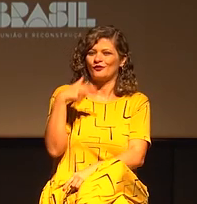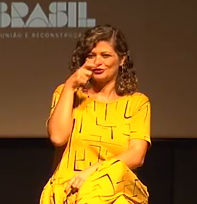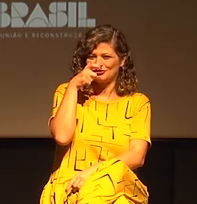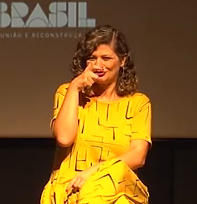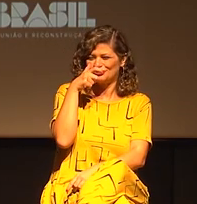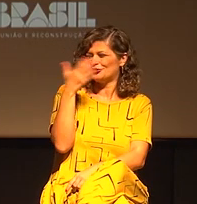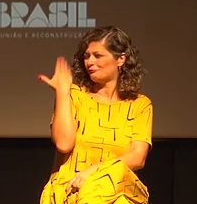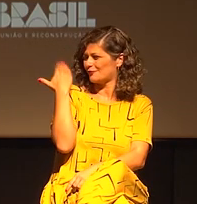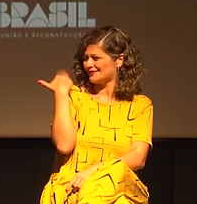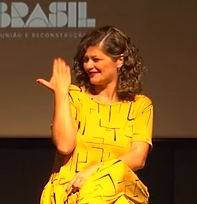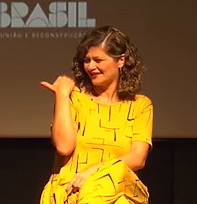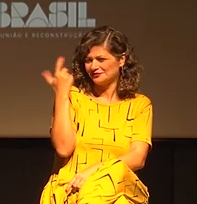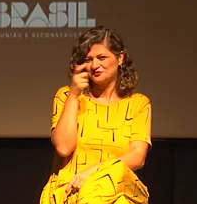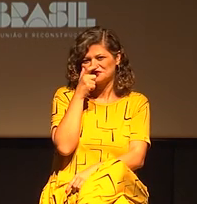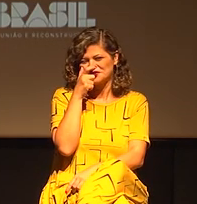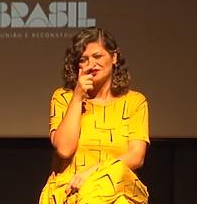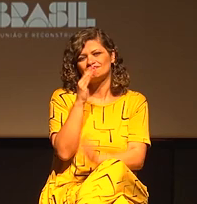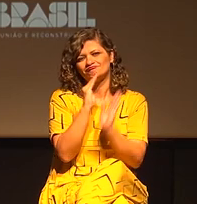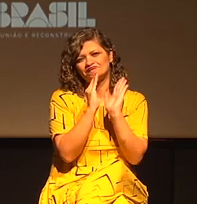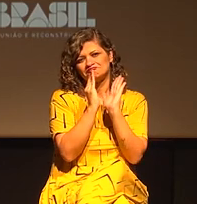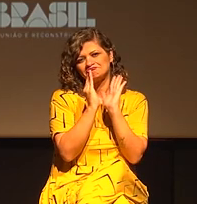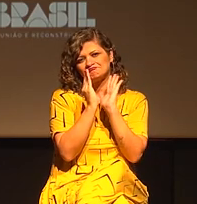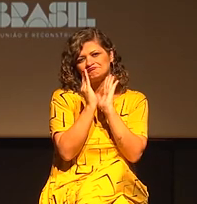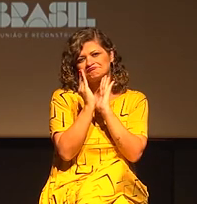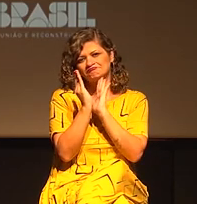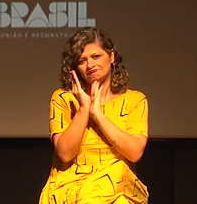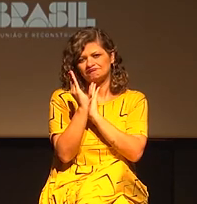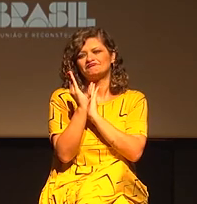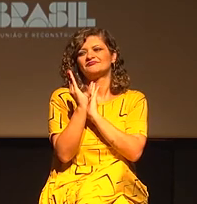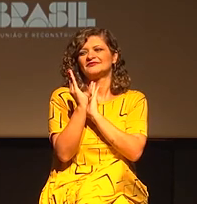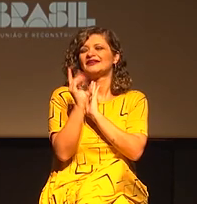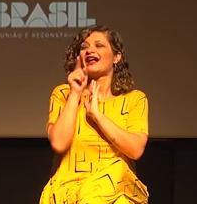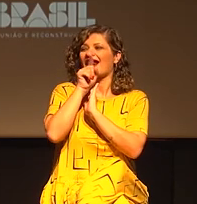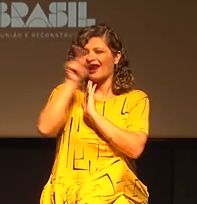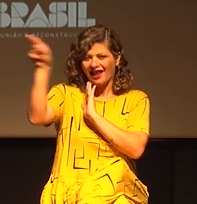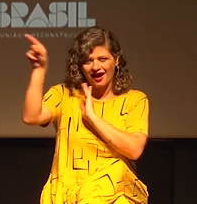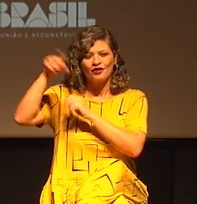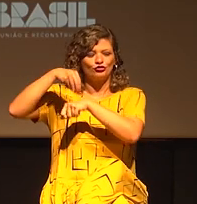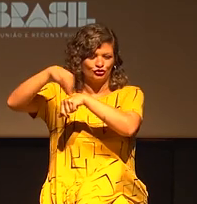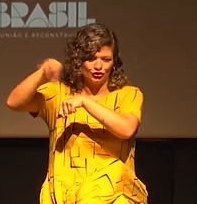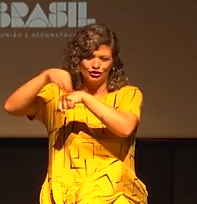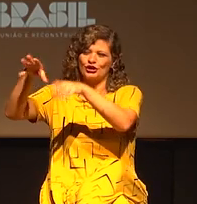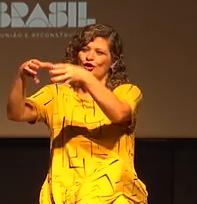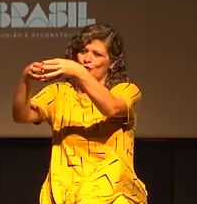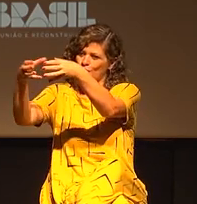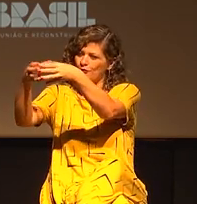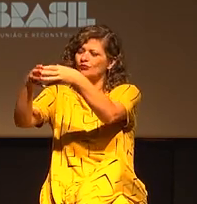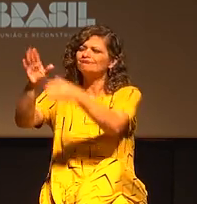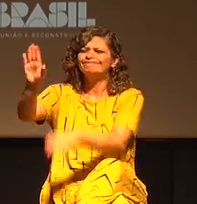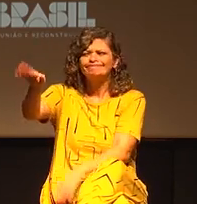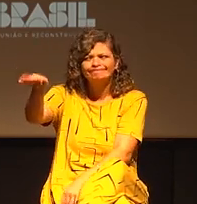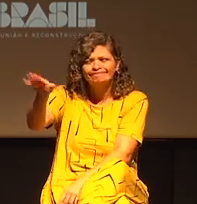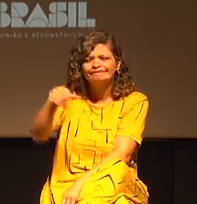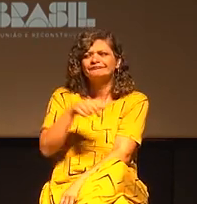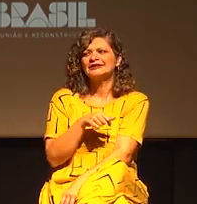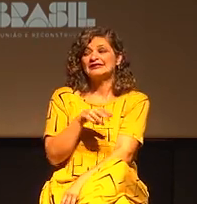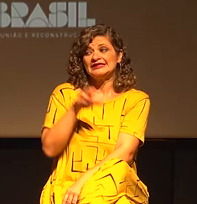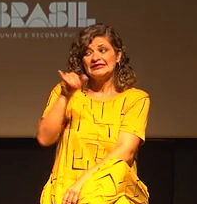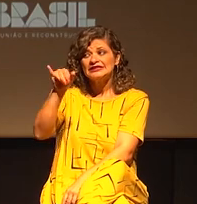esses dias e eu passei pro pessoal da gastromotiva falei gente